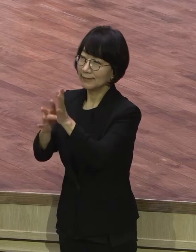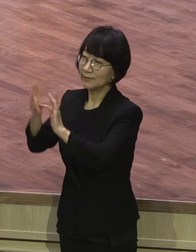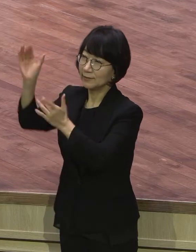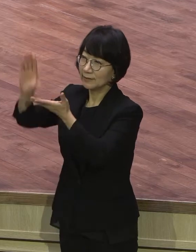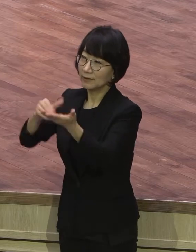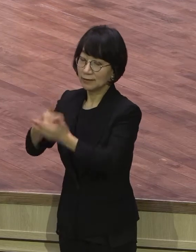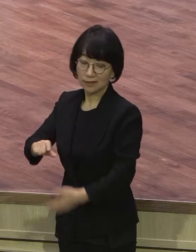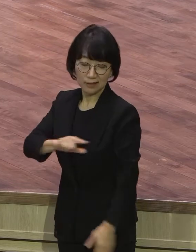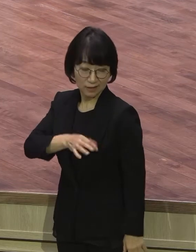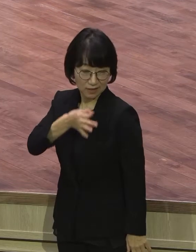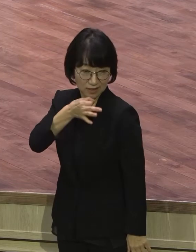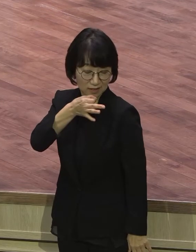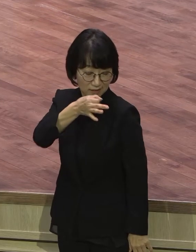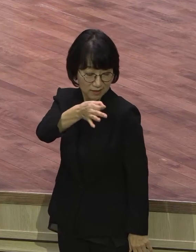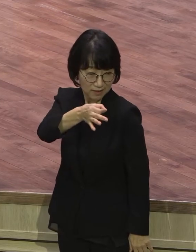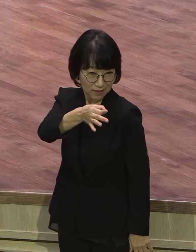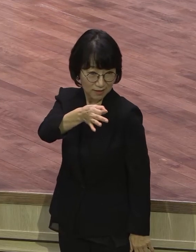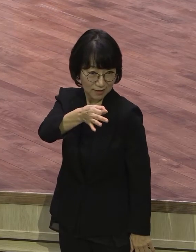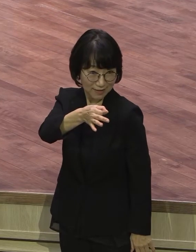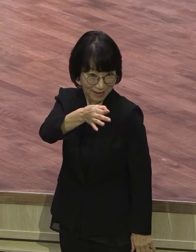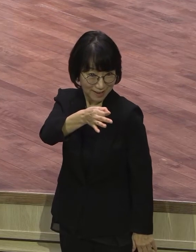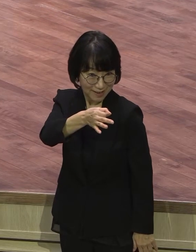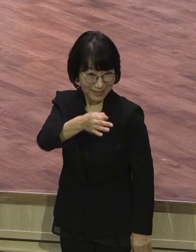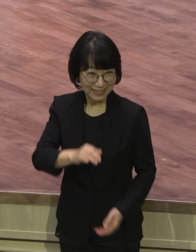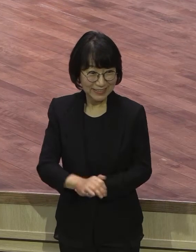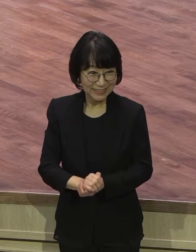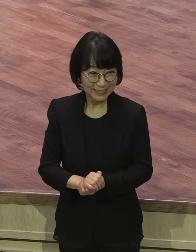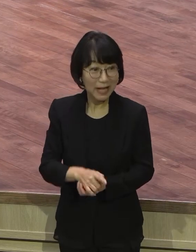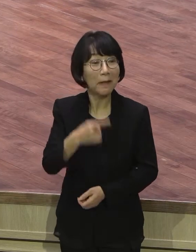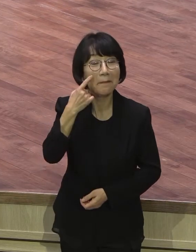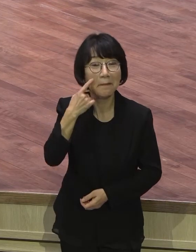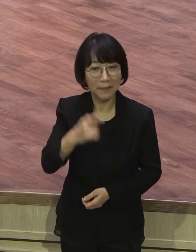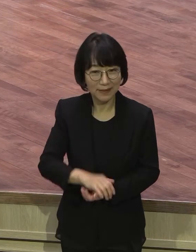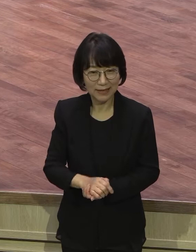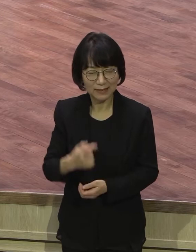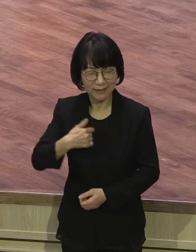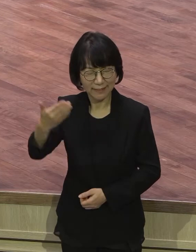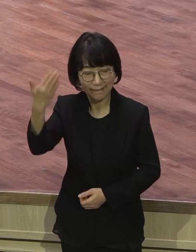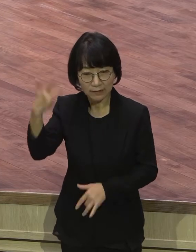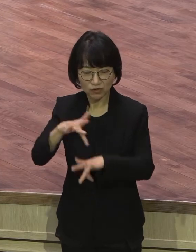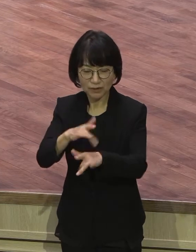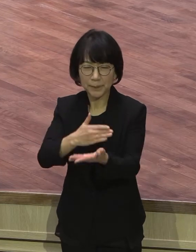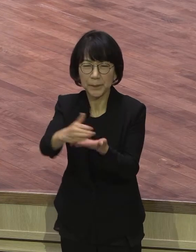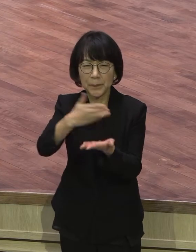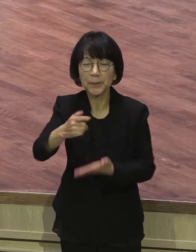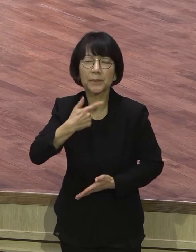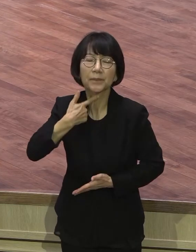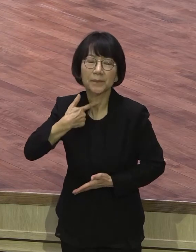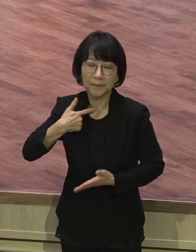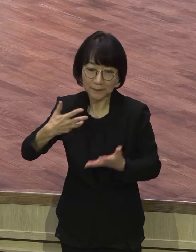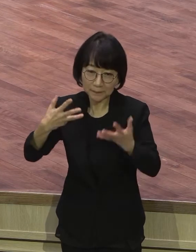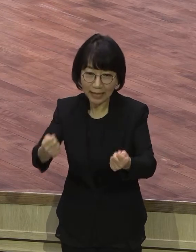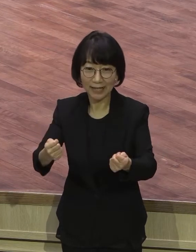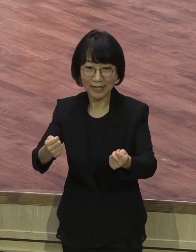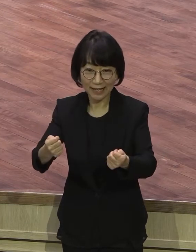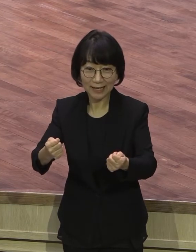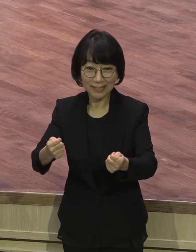명하노니, 예수님 이름으로 제자들처럼 그 한번 해보세요. 저는 귀신도 많이 쫓아봤고요, 불치병도